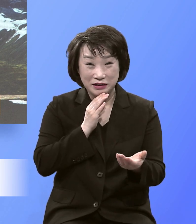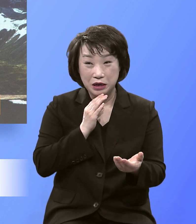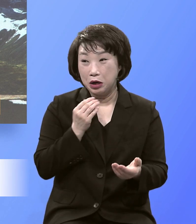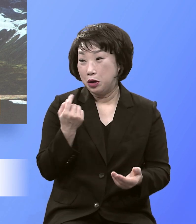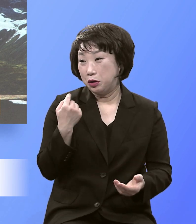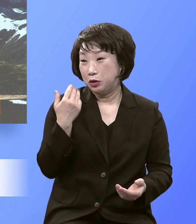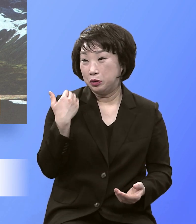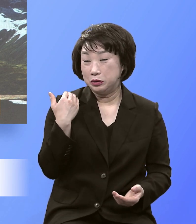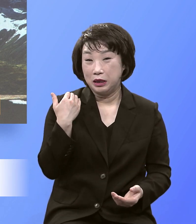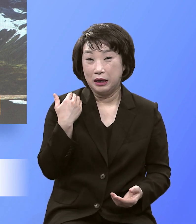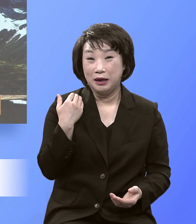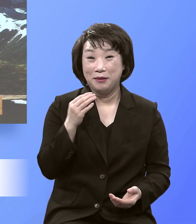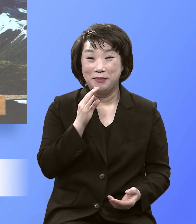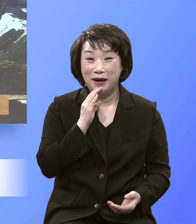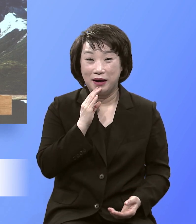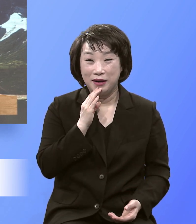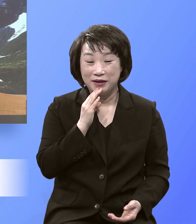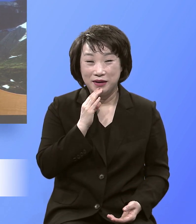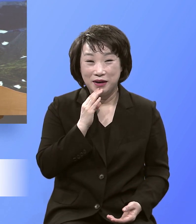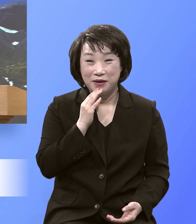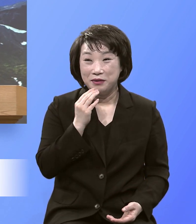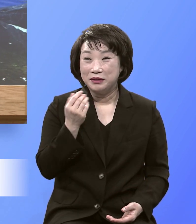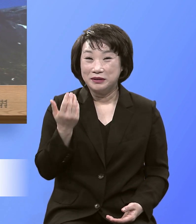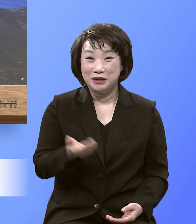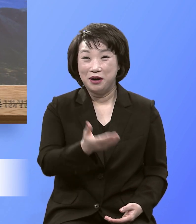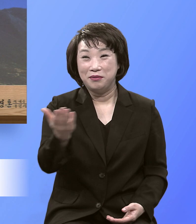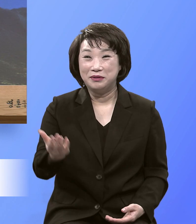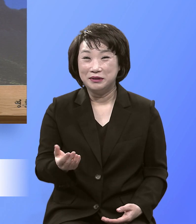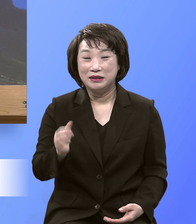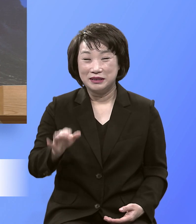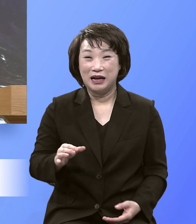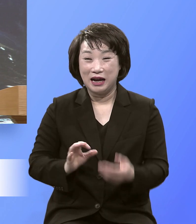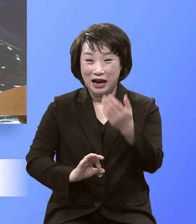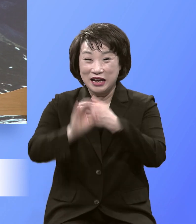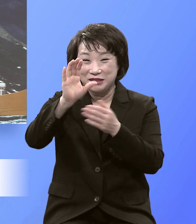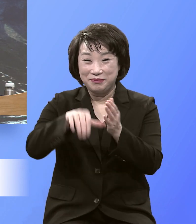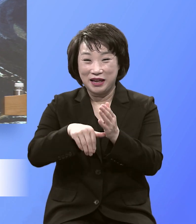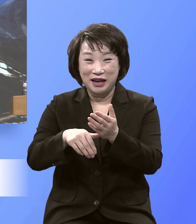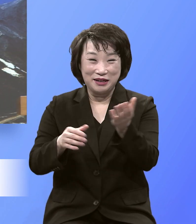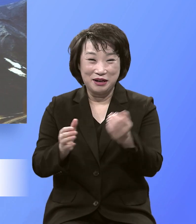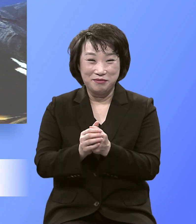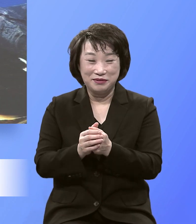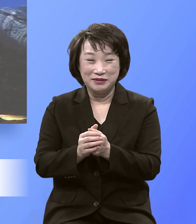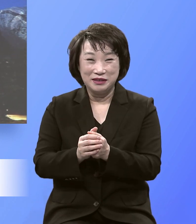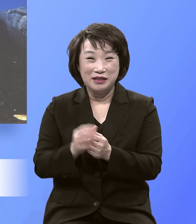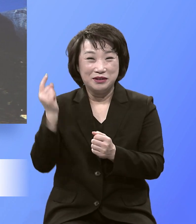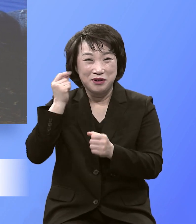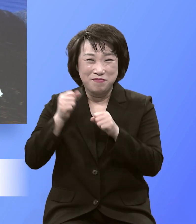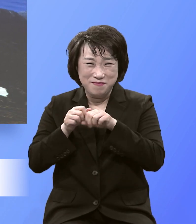엊그제 여러분 사이렌 소리 울릴 때 굉장히 두려웠지요.